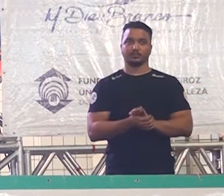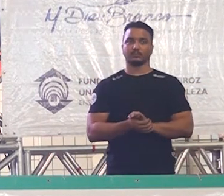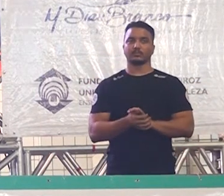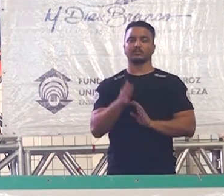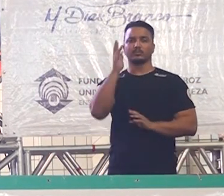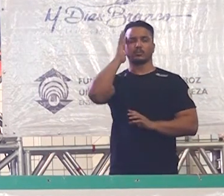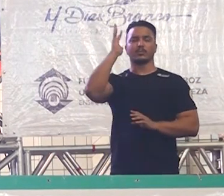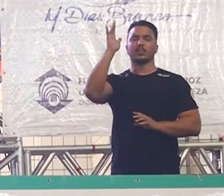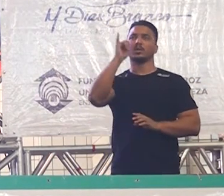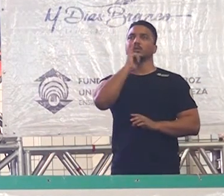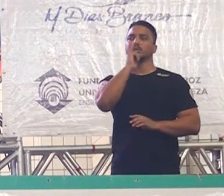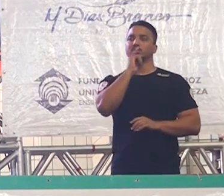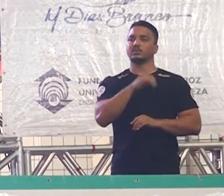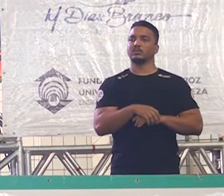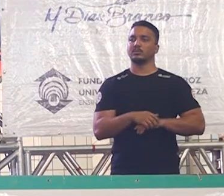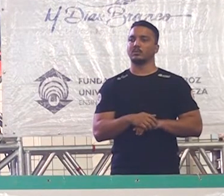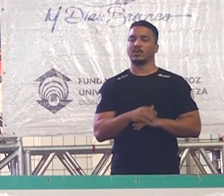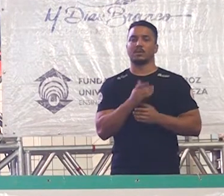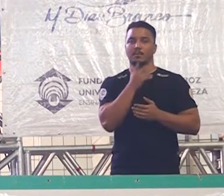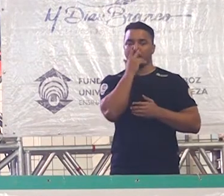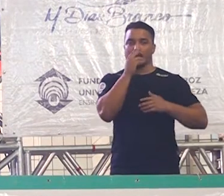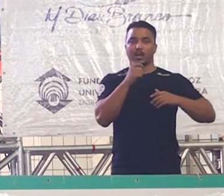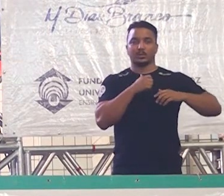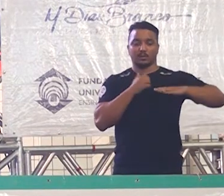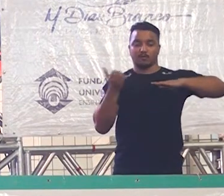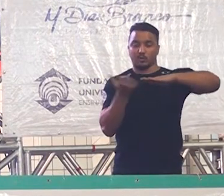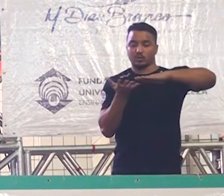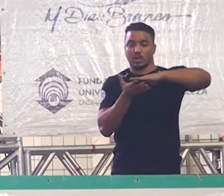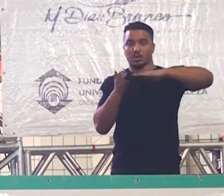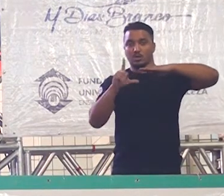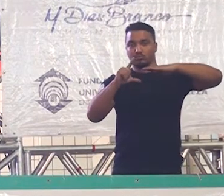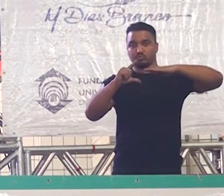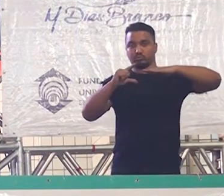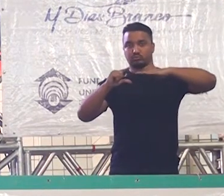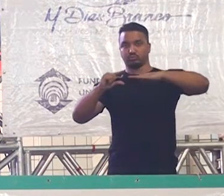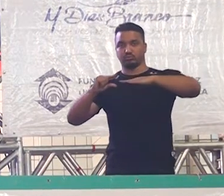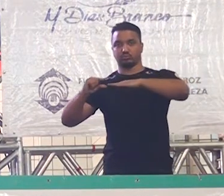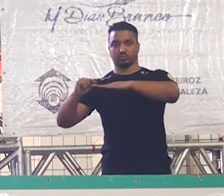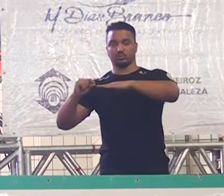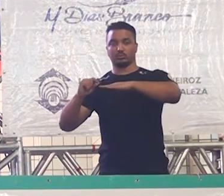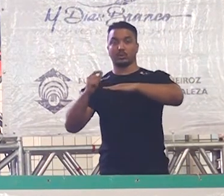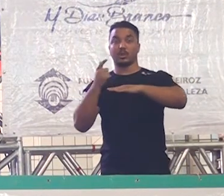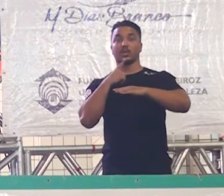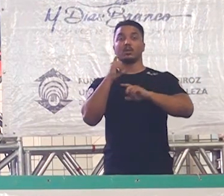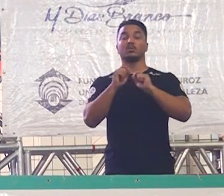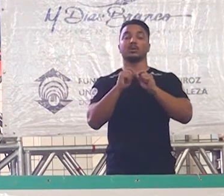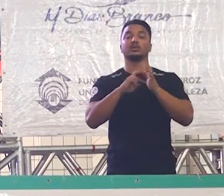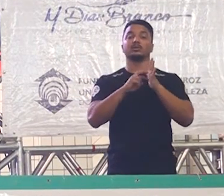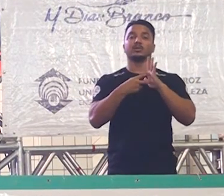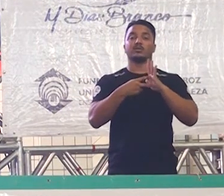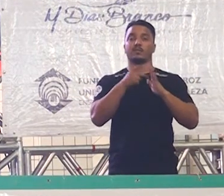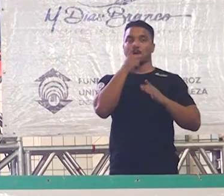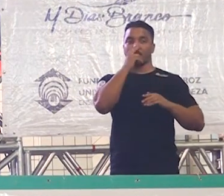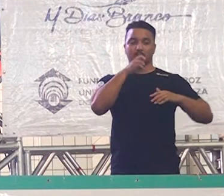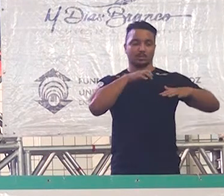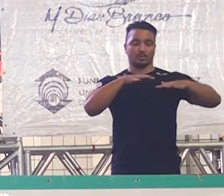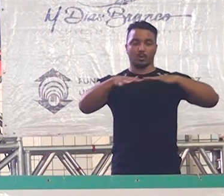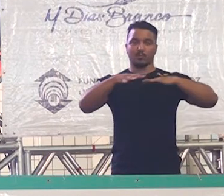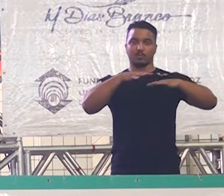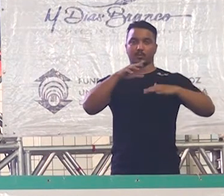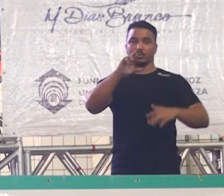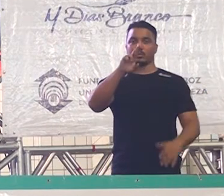que você tem alguém começando a frear, começando a diminuir o módulo da velocidade. Eu vou dizer que esse objeto está com